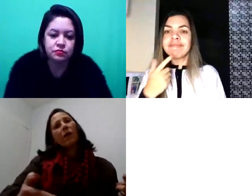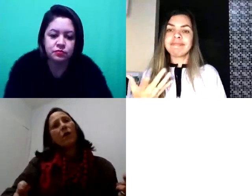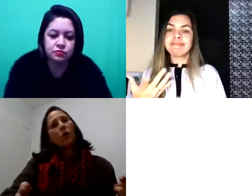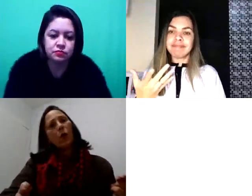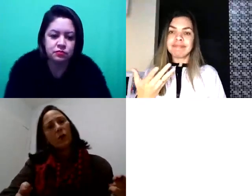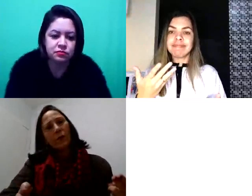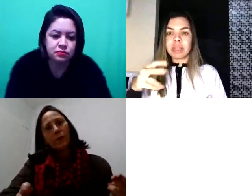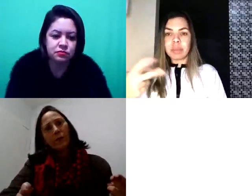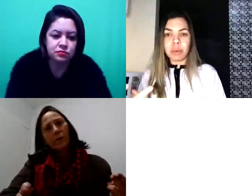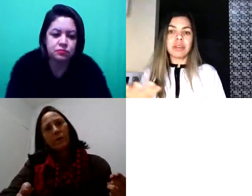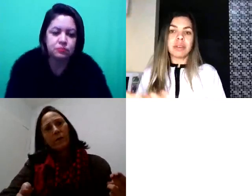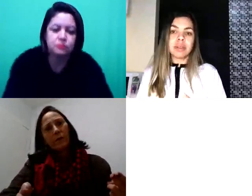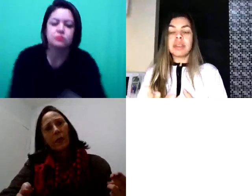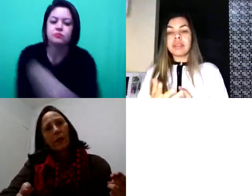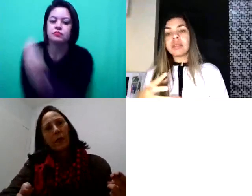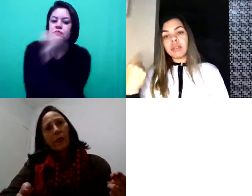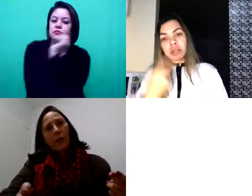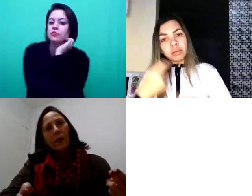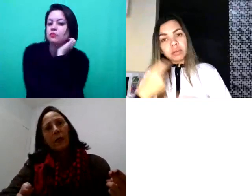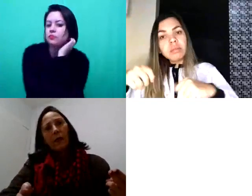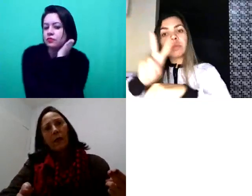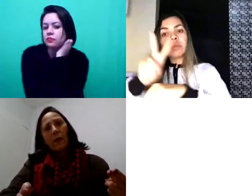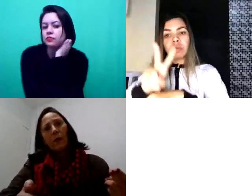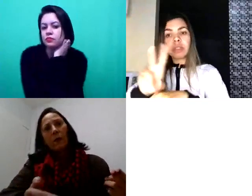que cuidar do outro, né? Então,